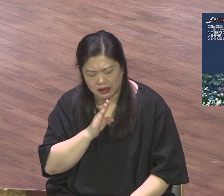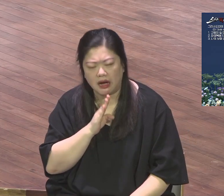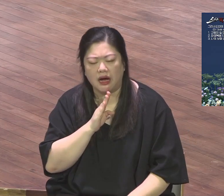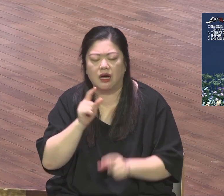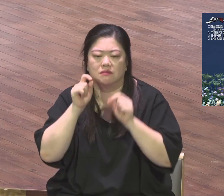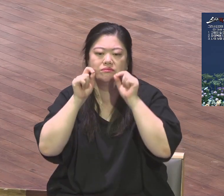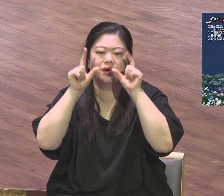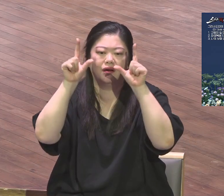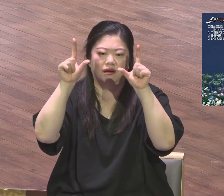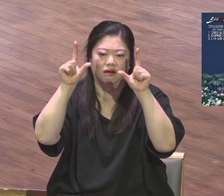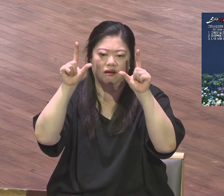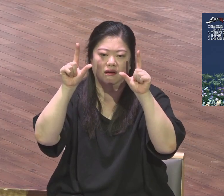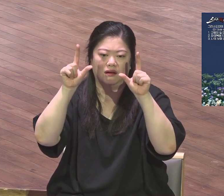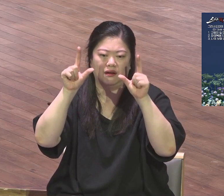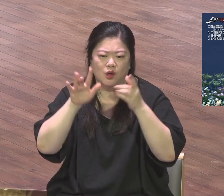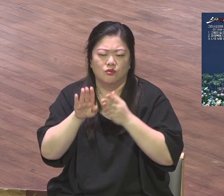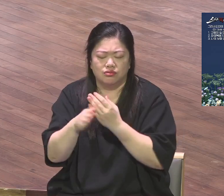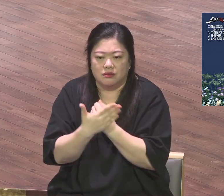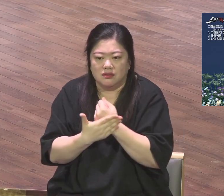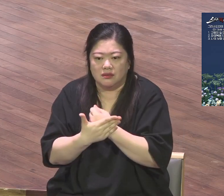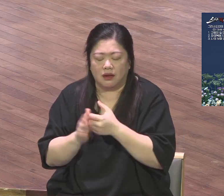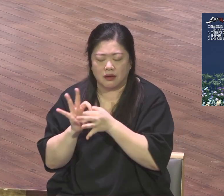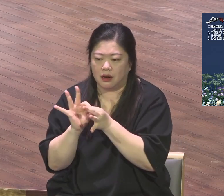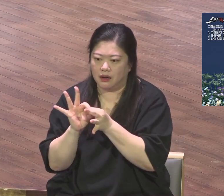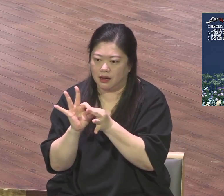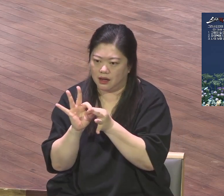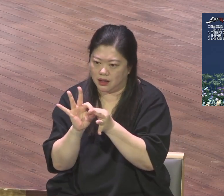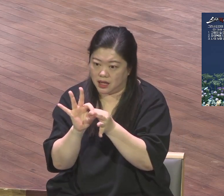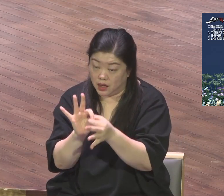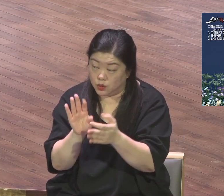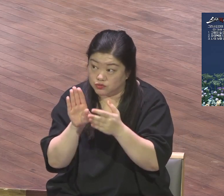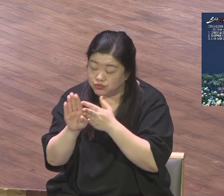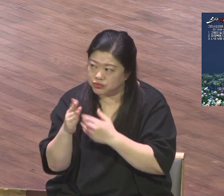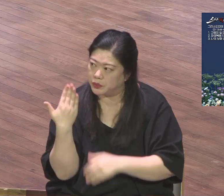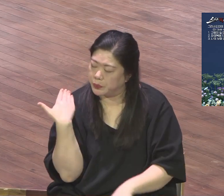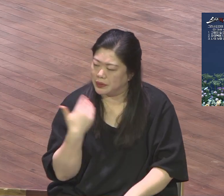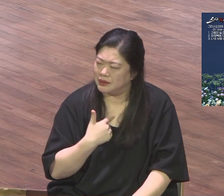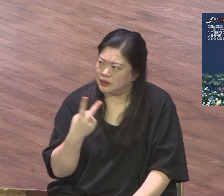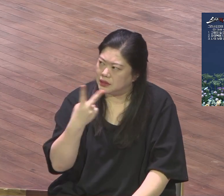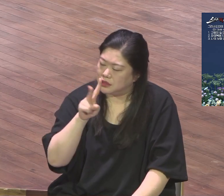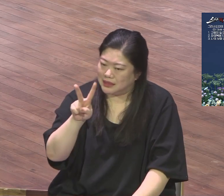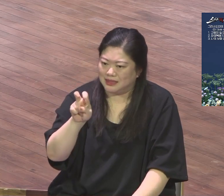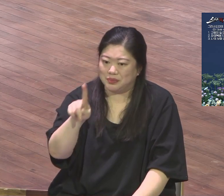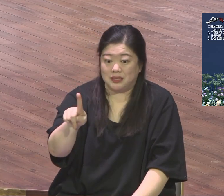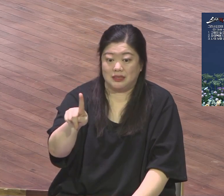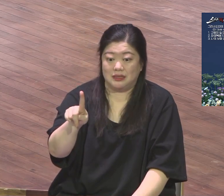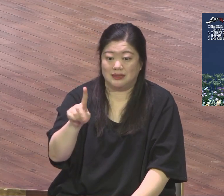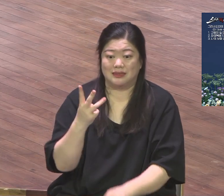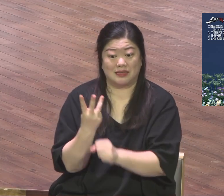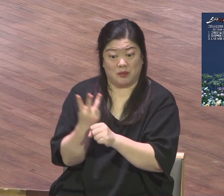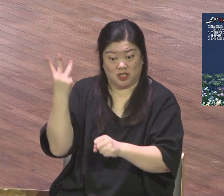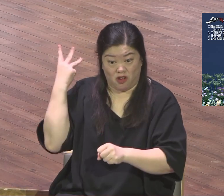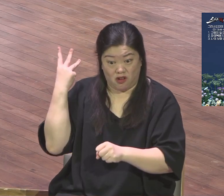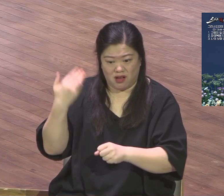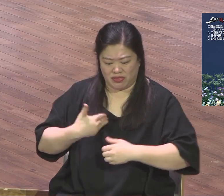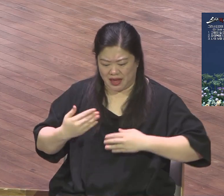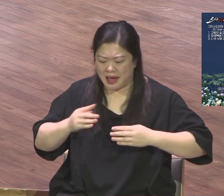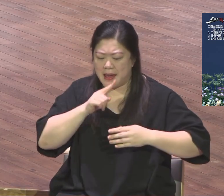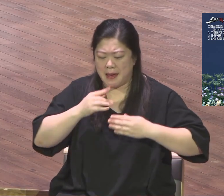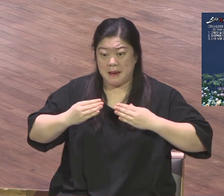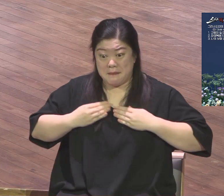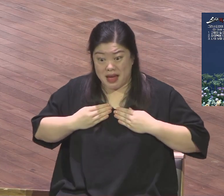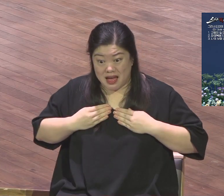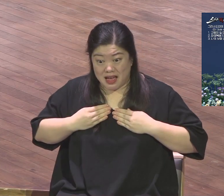신장 물풍선 수술을 받았죠. 그런데 또 암 수술을 또 받게 되니까 제 마음이 조금 무거웠습니다. 저는 그때까지